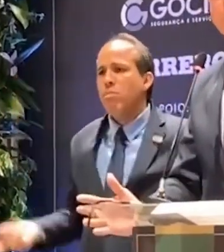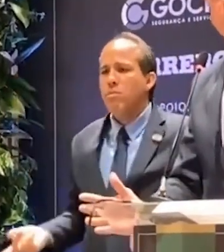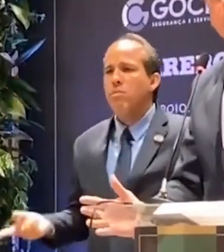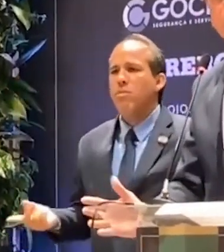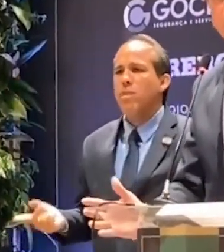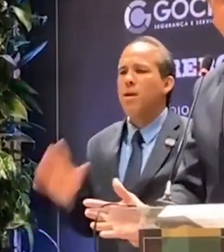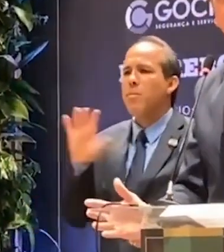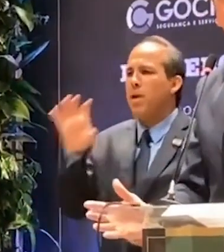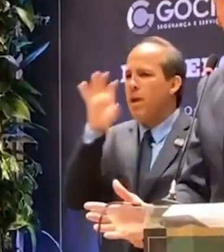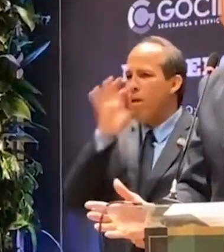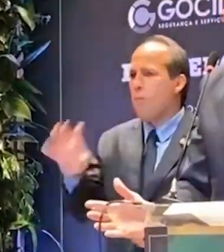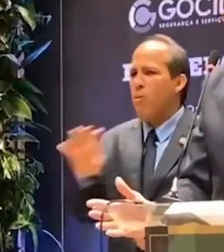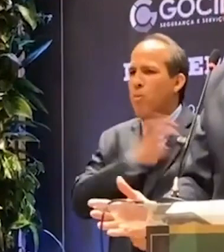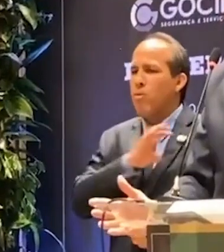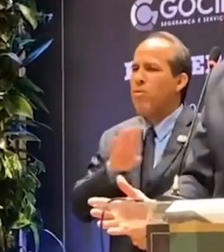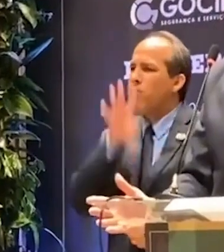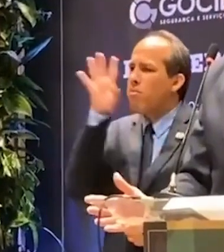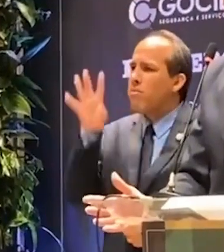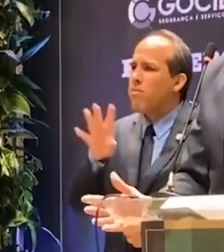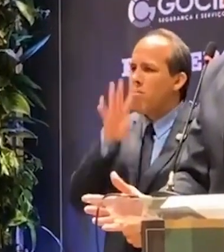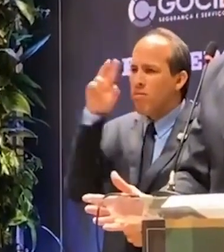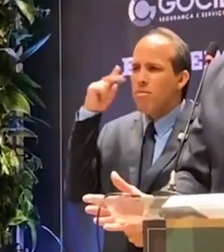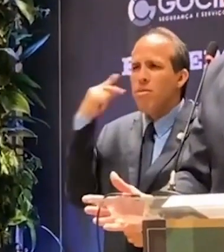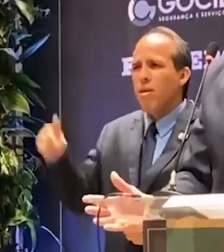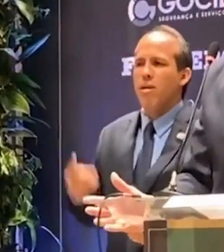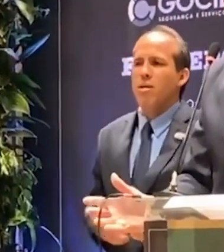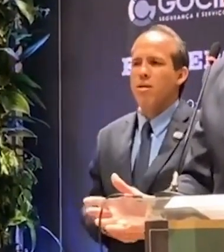Agora, acusações dessa natureza.